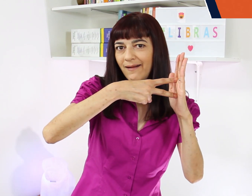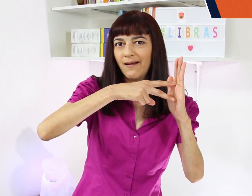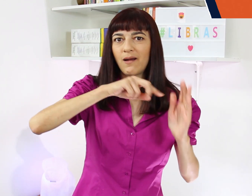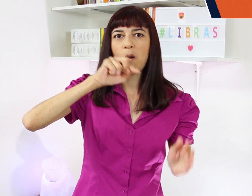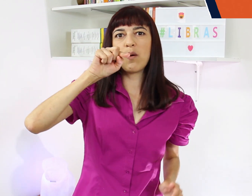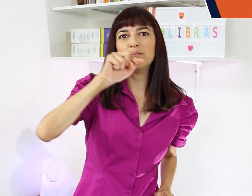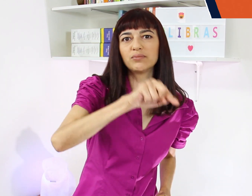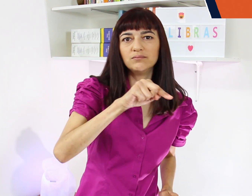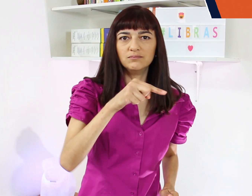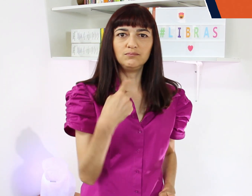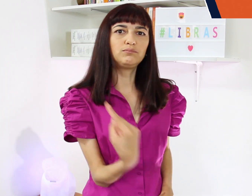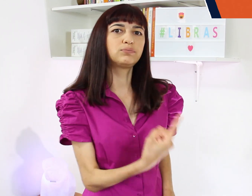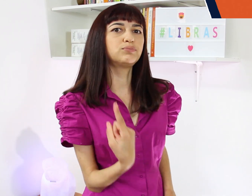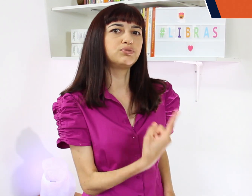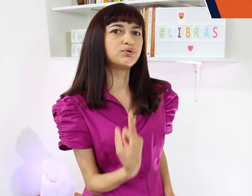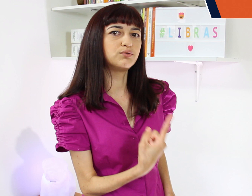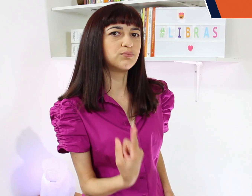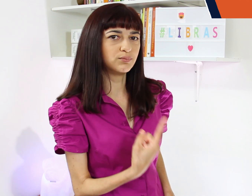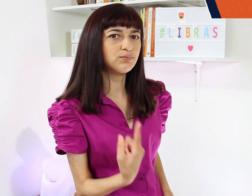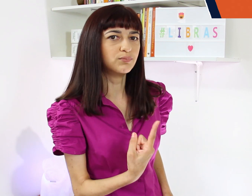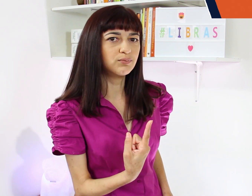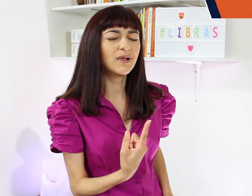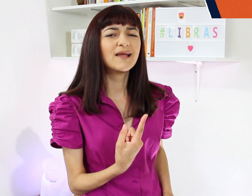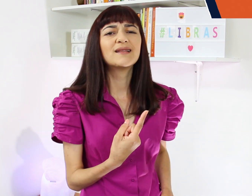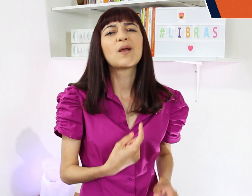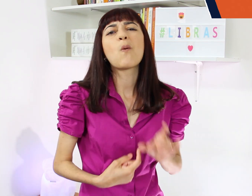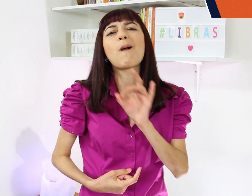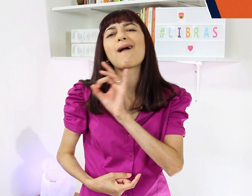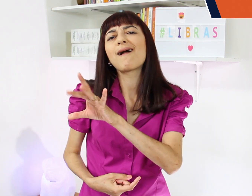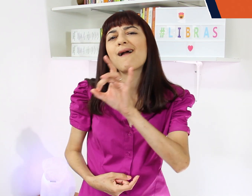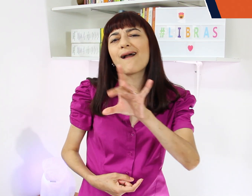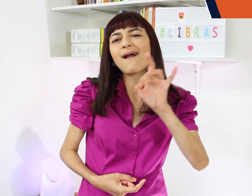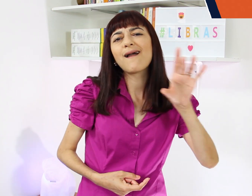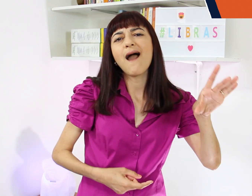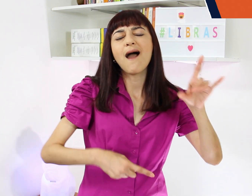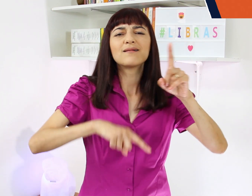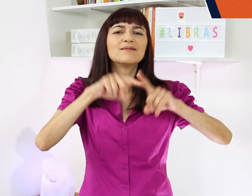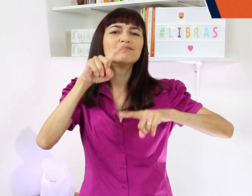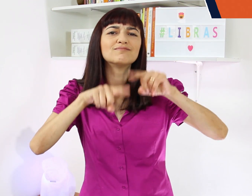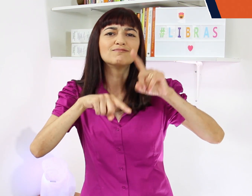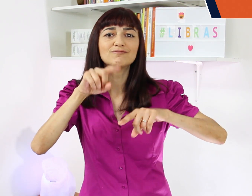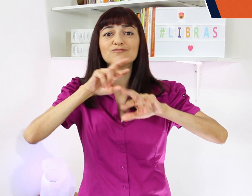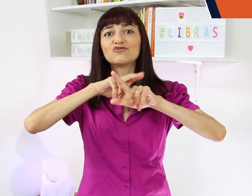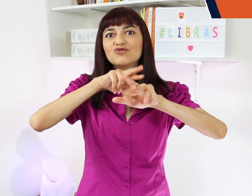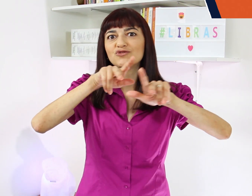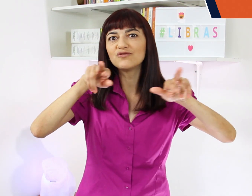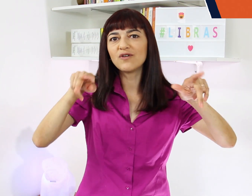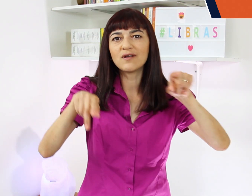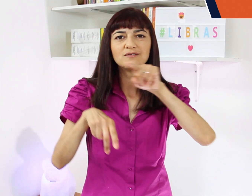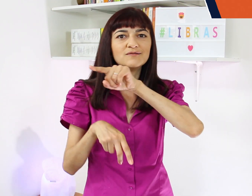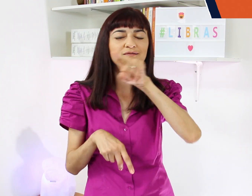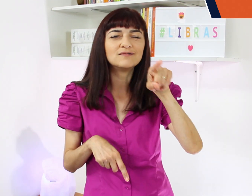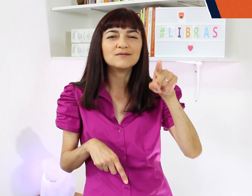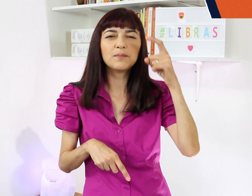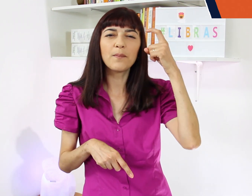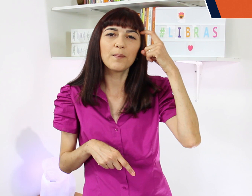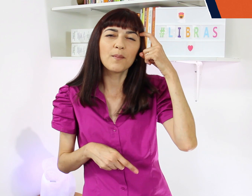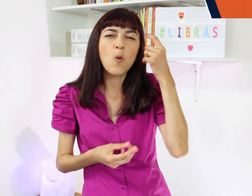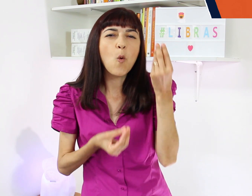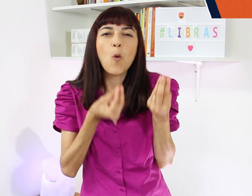sinal diferente, você vai ali ligar na tomada, depois você vai apertar o botão para que ela comece a funcionar. Então, cada tipo de